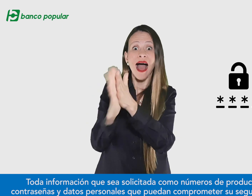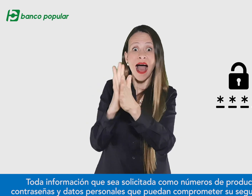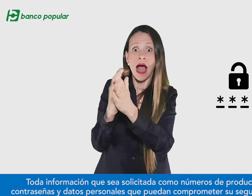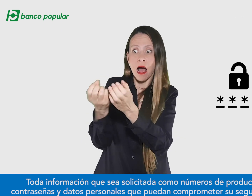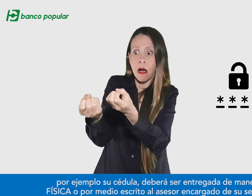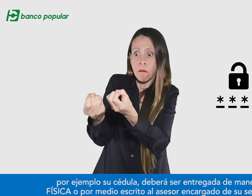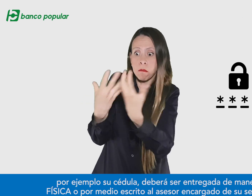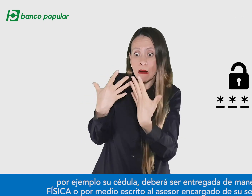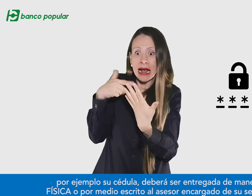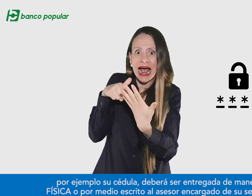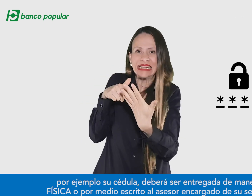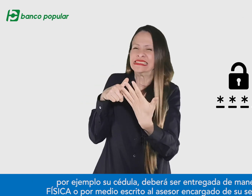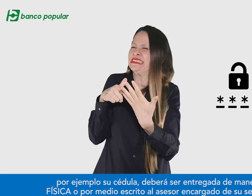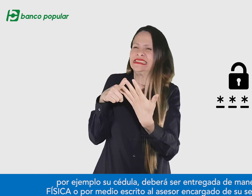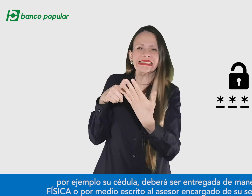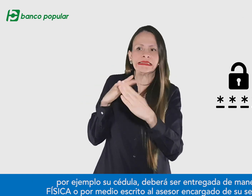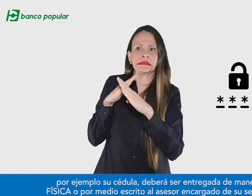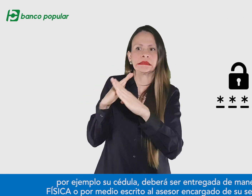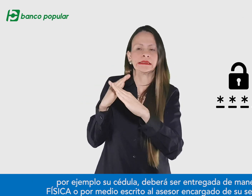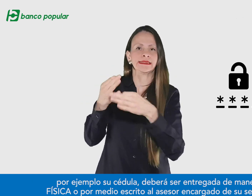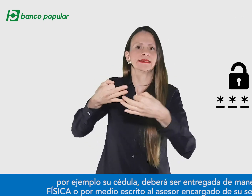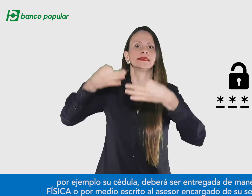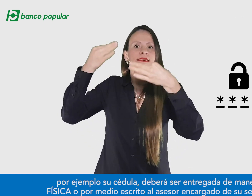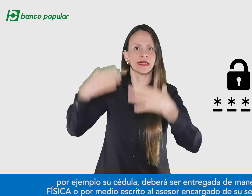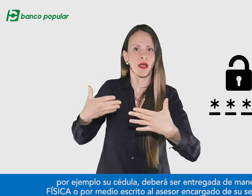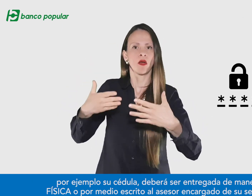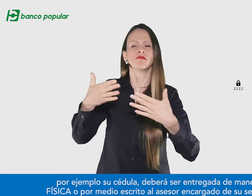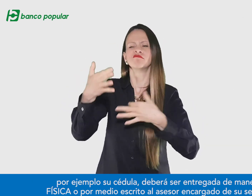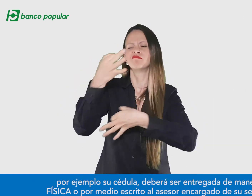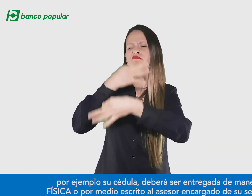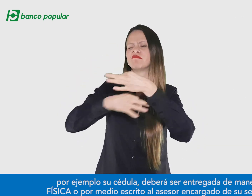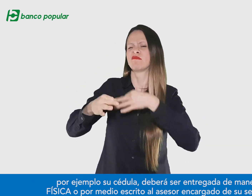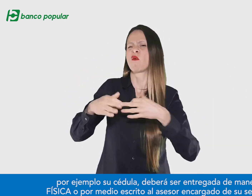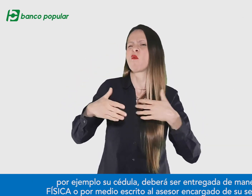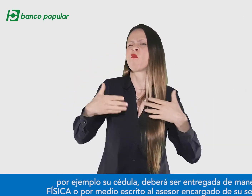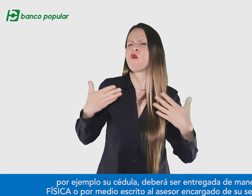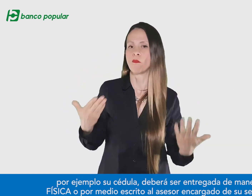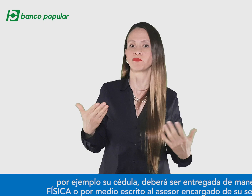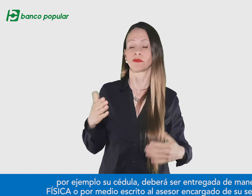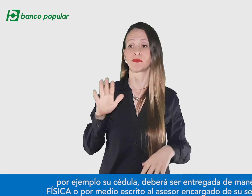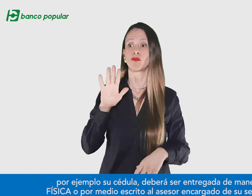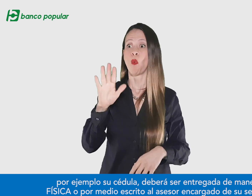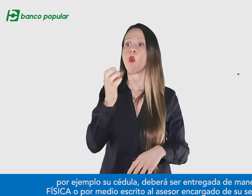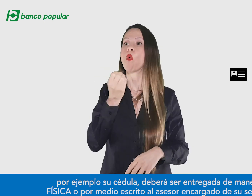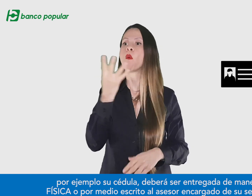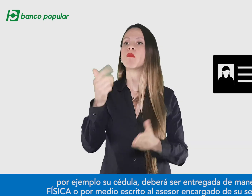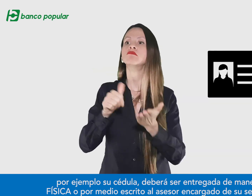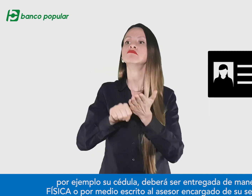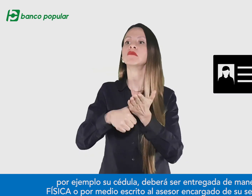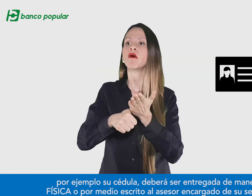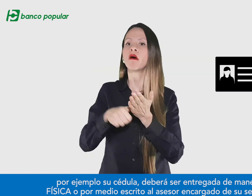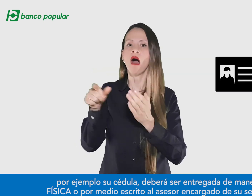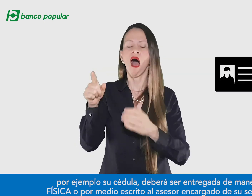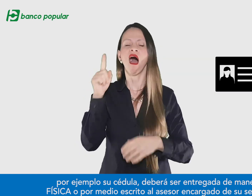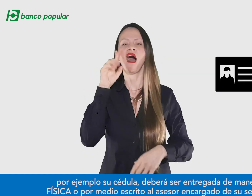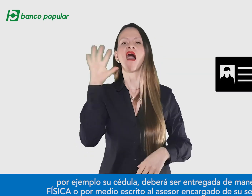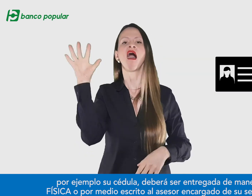financiera, como por ejemplo su cédula, deberá ser entregada de manera física o por medio escrito al asesor encargado